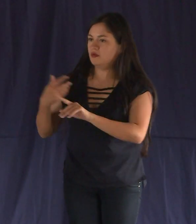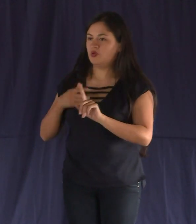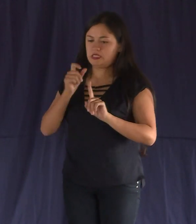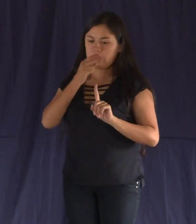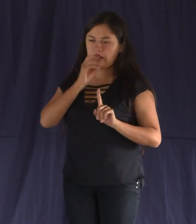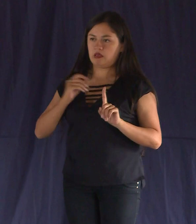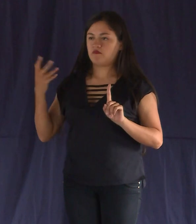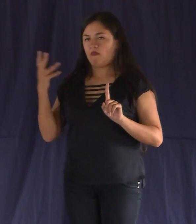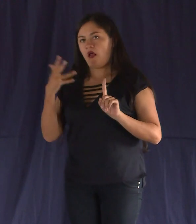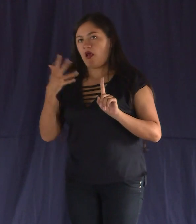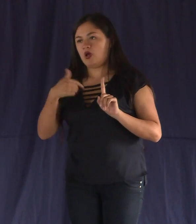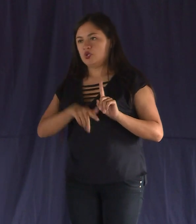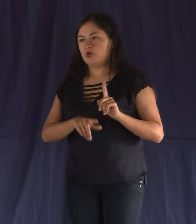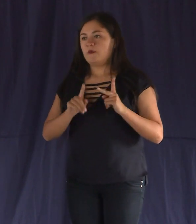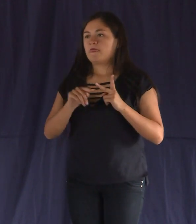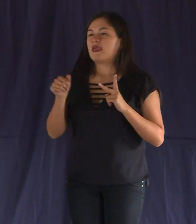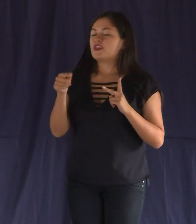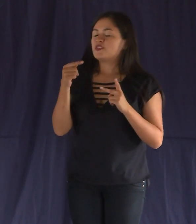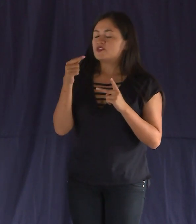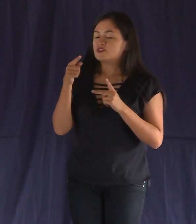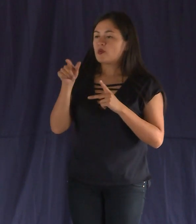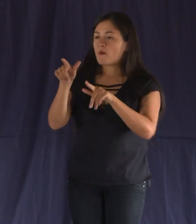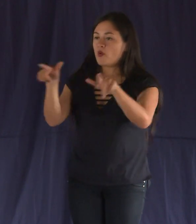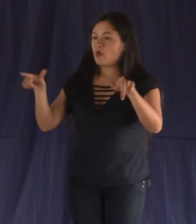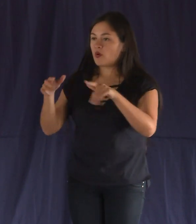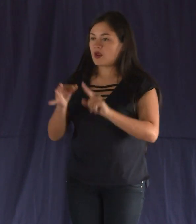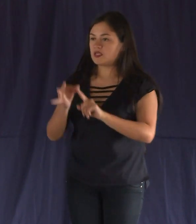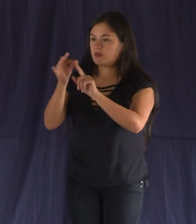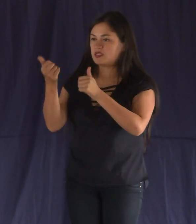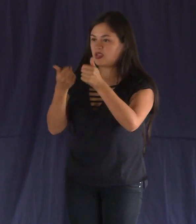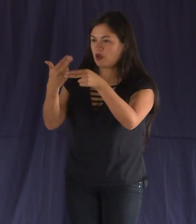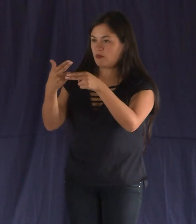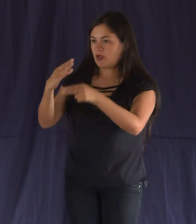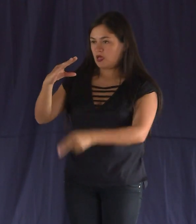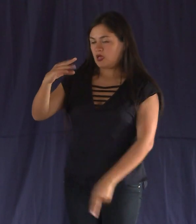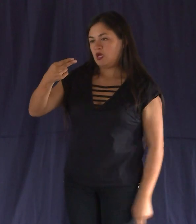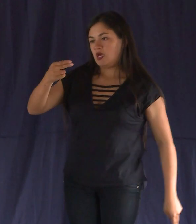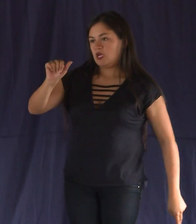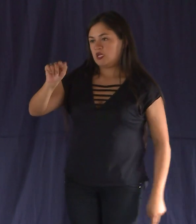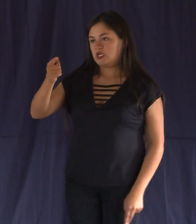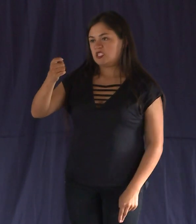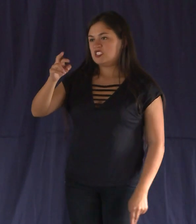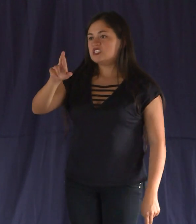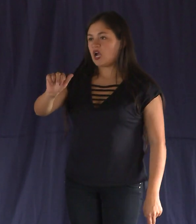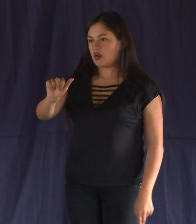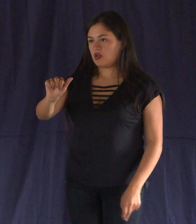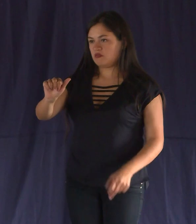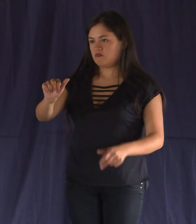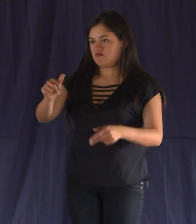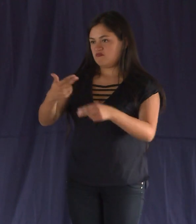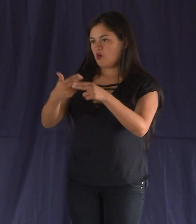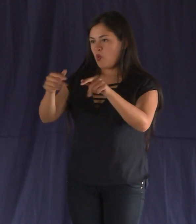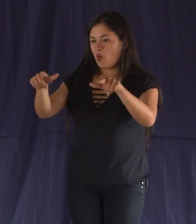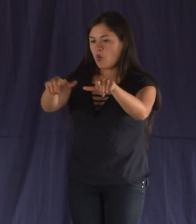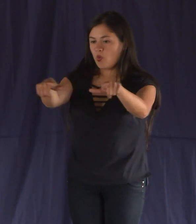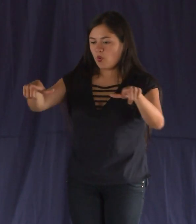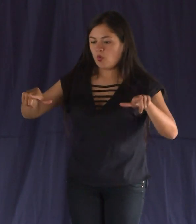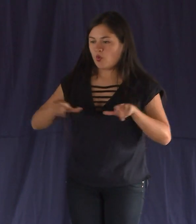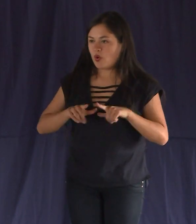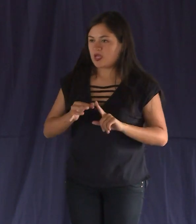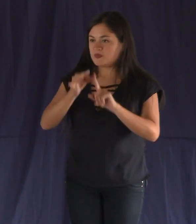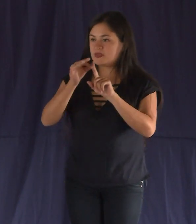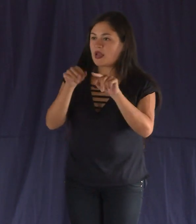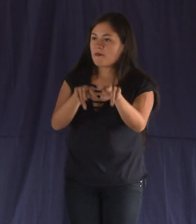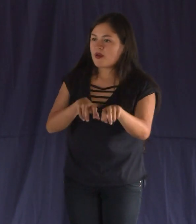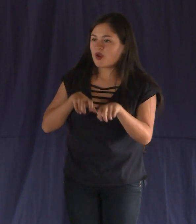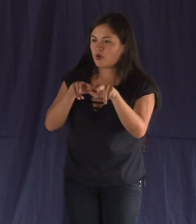es la chagra. La chagra es donde ellos cultivan, ¿sí? ¿Para qué cultivan? Para satisfacer la necesidad más